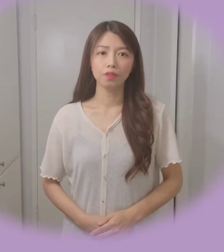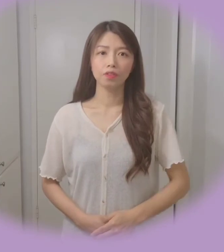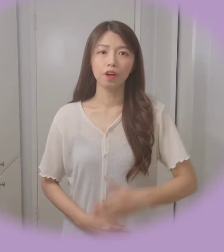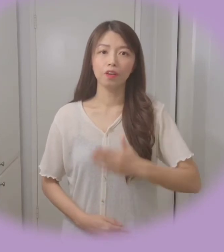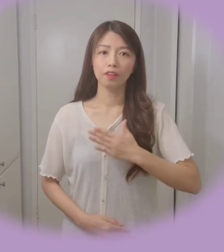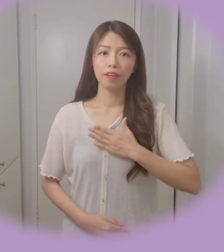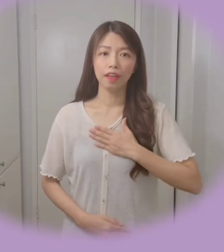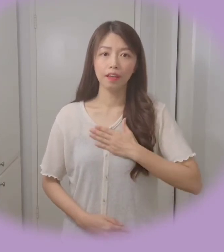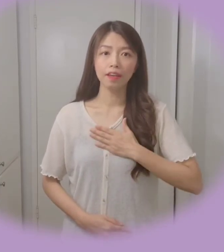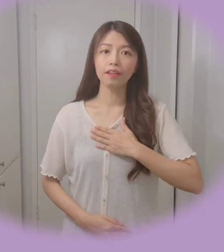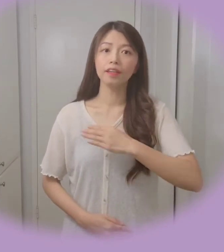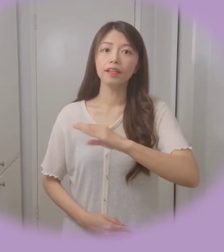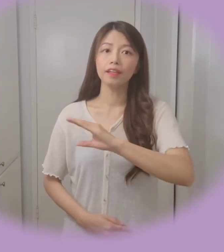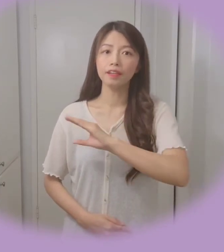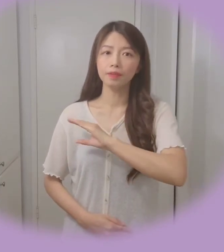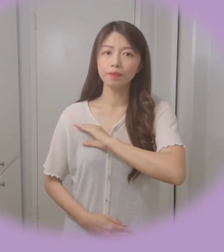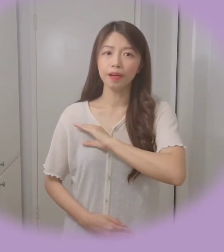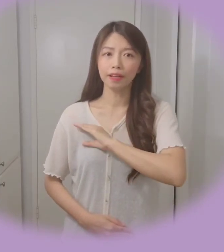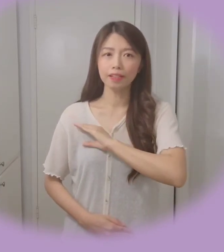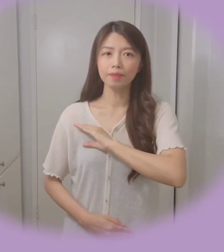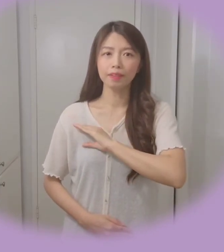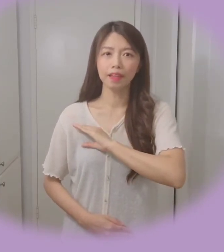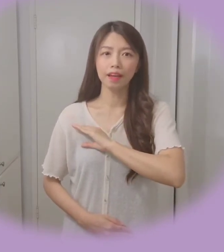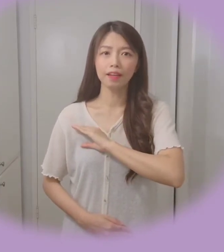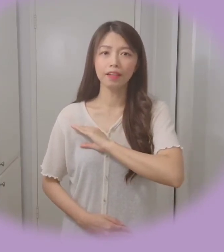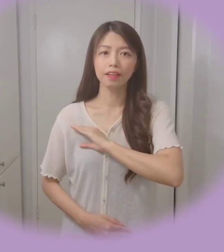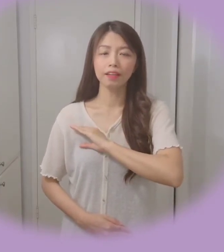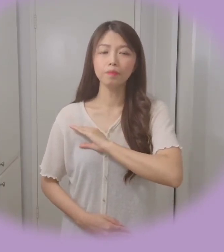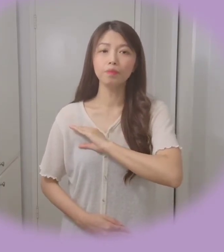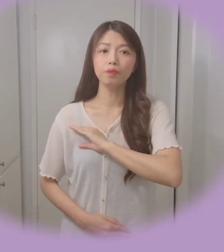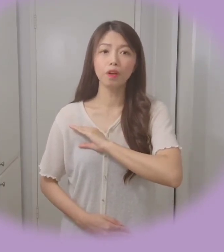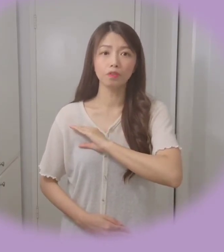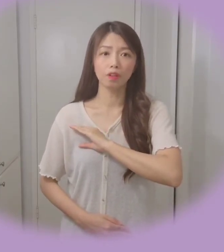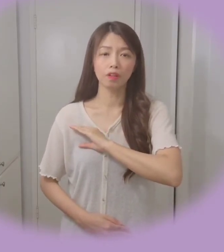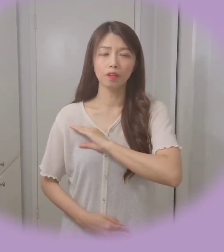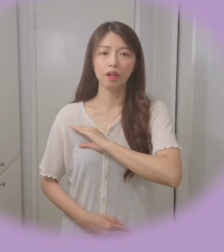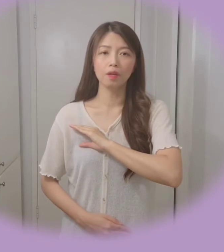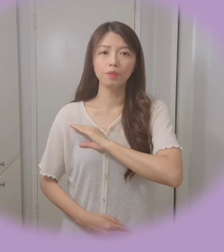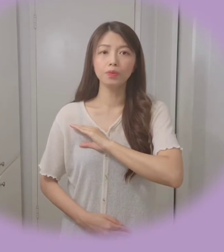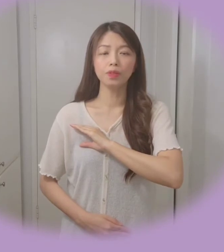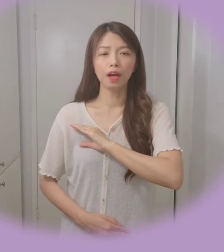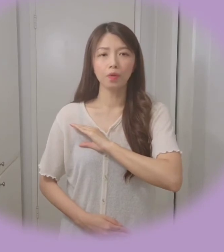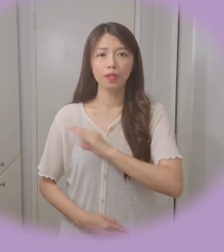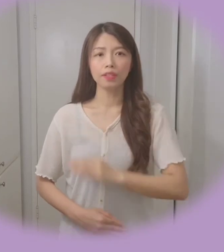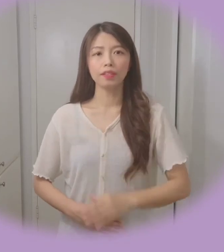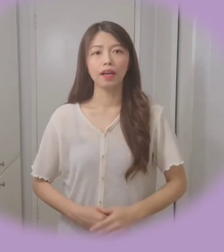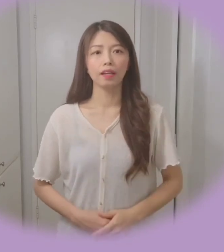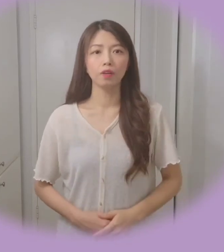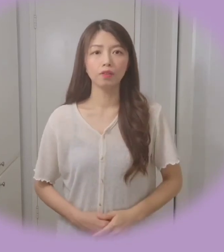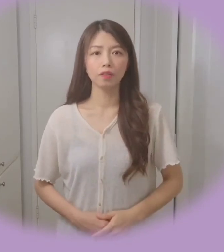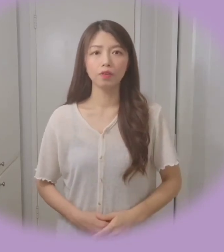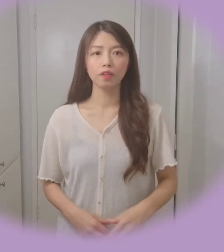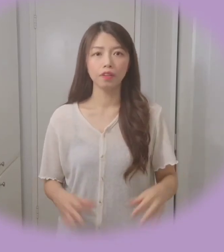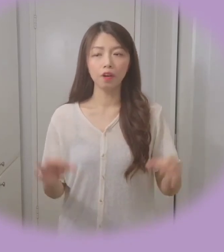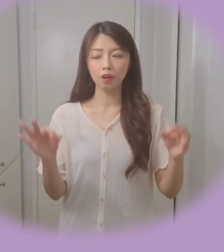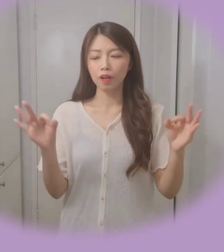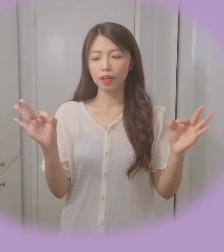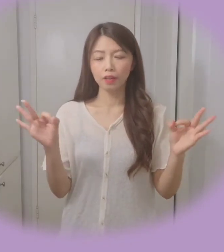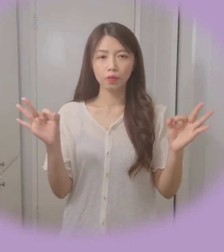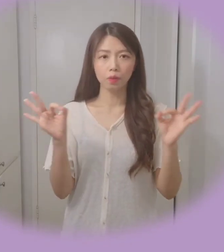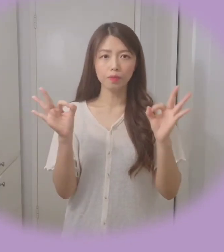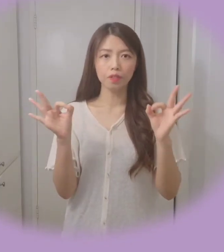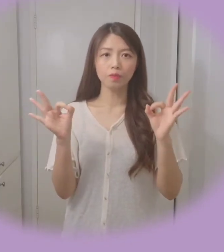이름 불러주던, 내 이름 아까 했습니다. 이름 불러주던, 부르다, 외치다 이런 뜻의